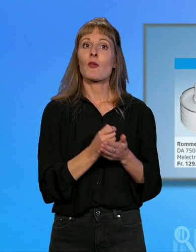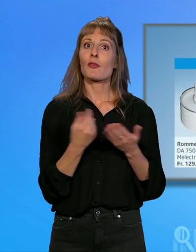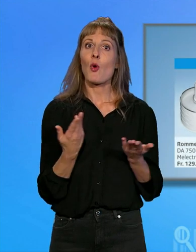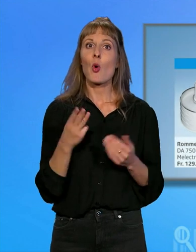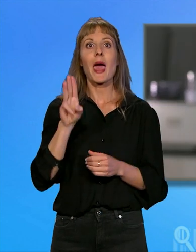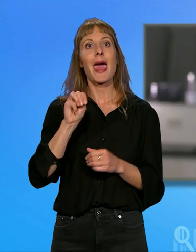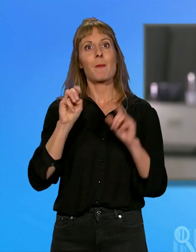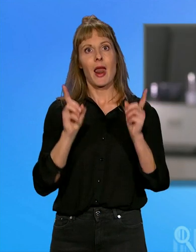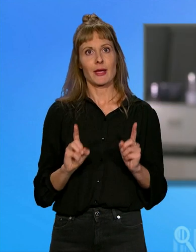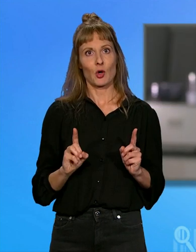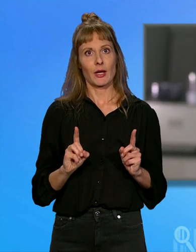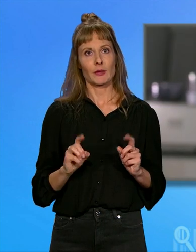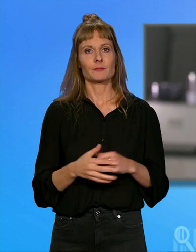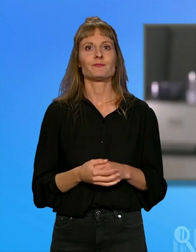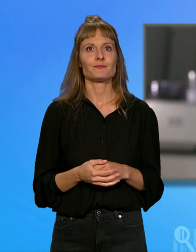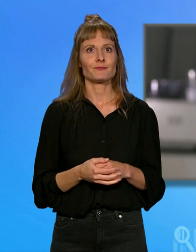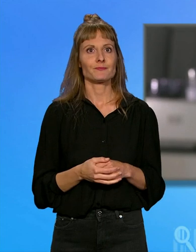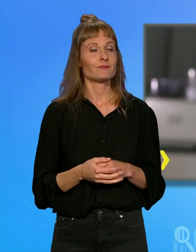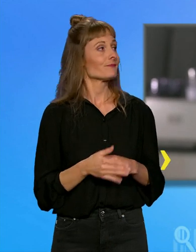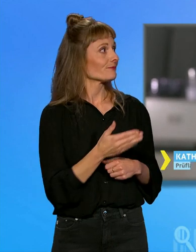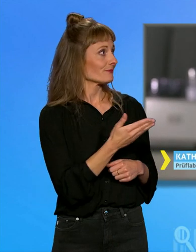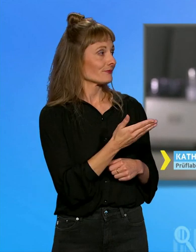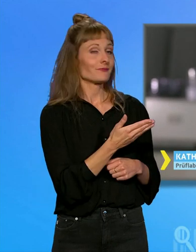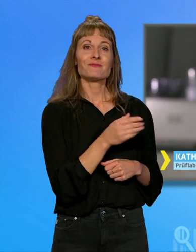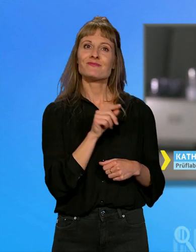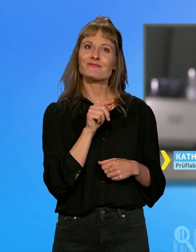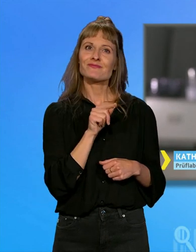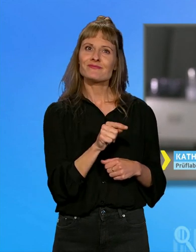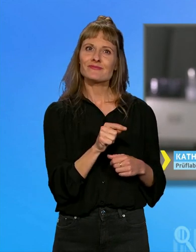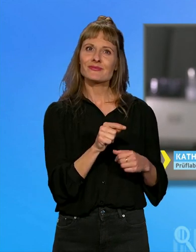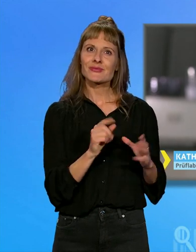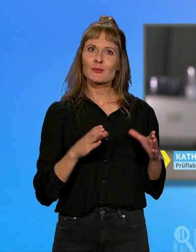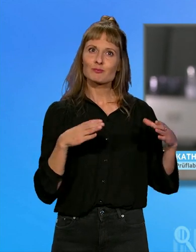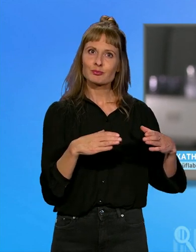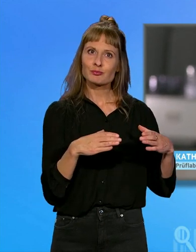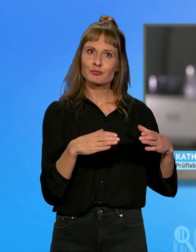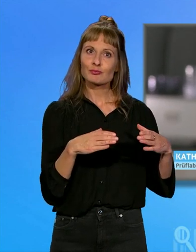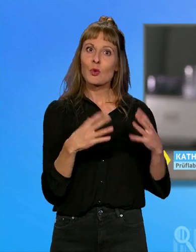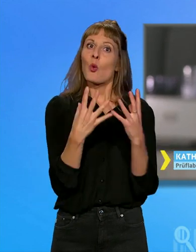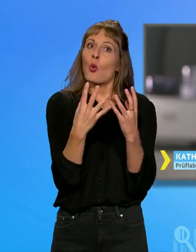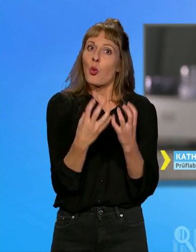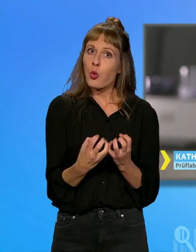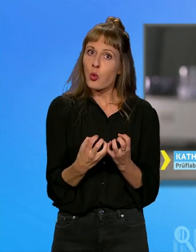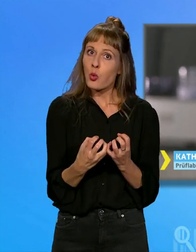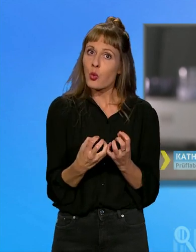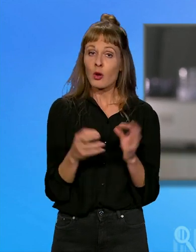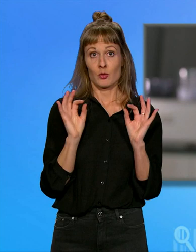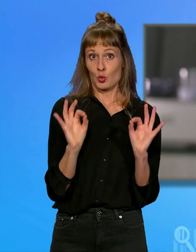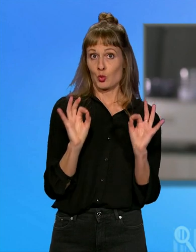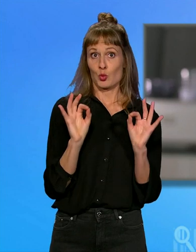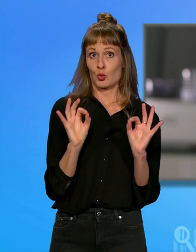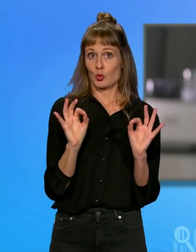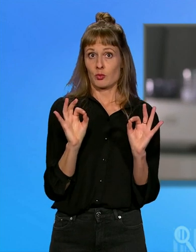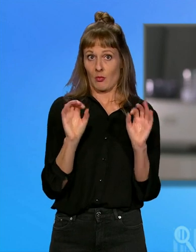Electronics. Also tatsächlich war jetzt das Dörren an sich nicht das Problem, weil das Gerät Dörren eigentlich recht